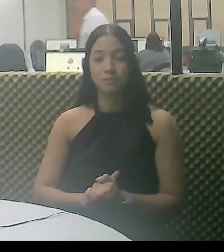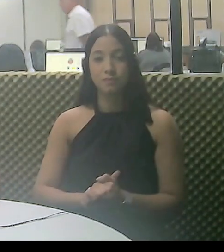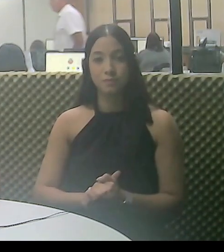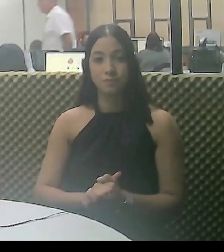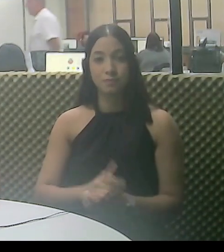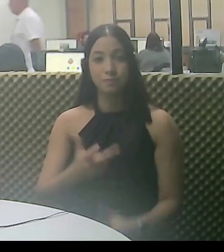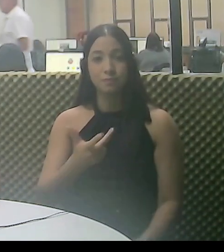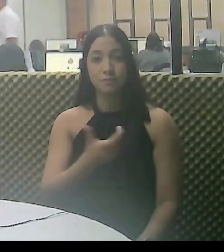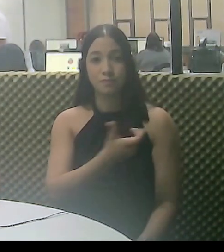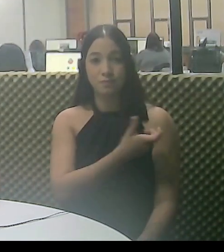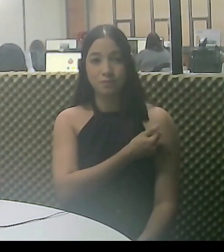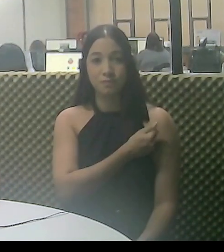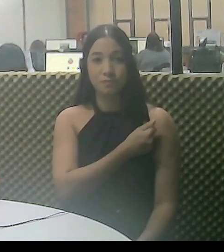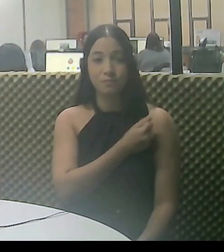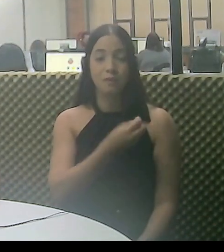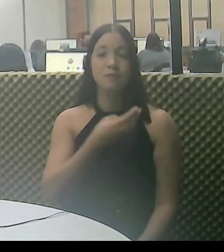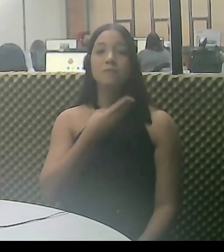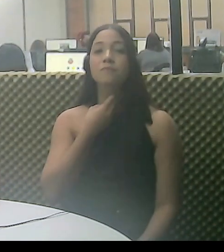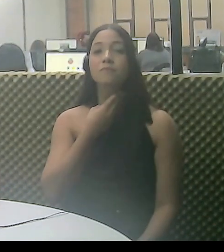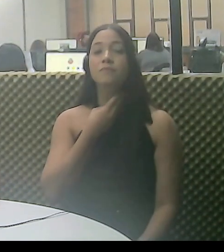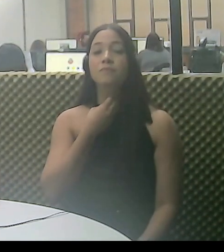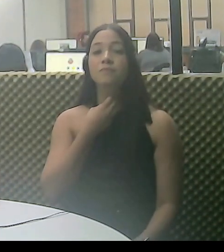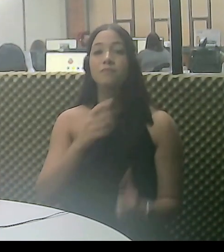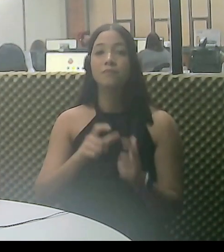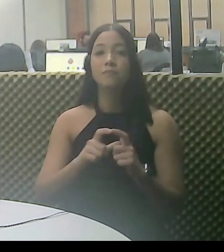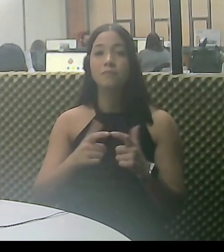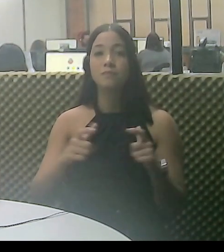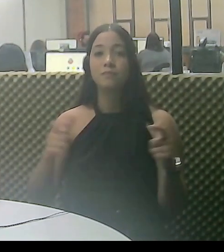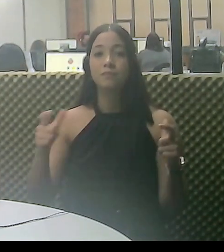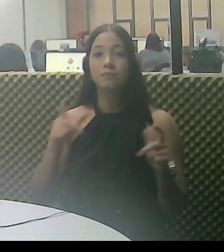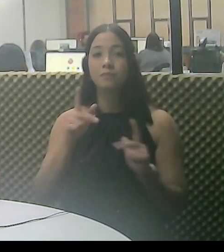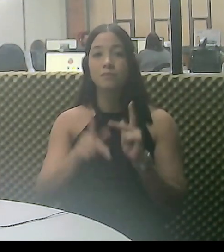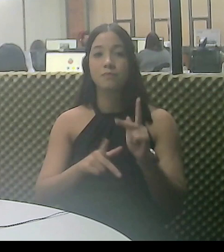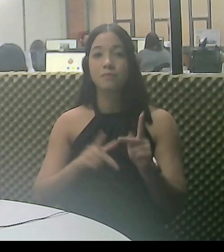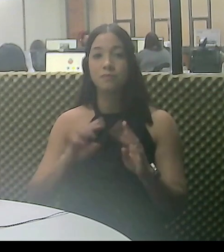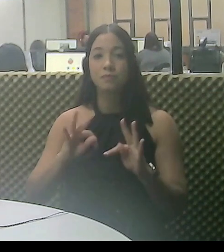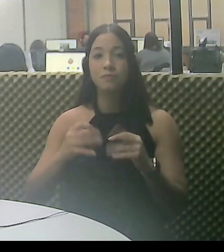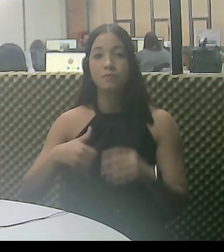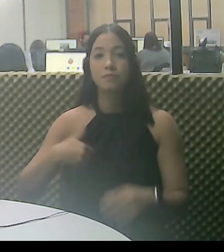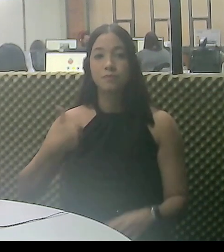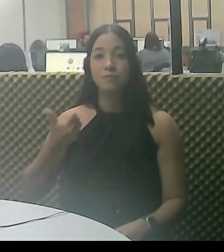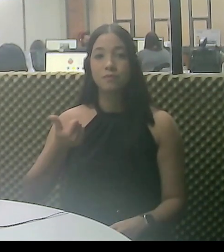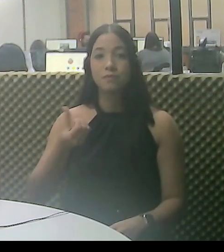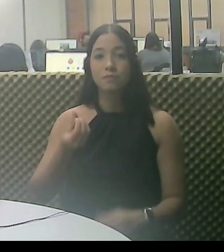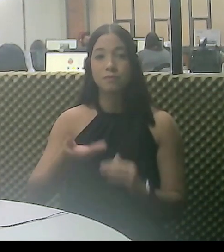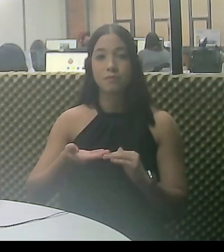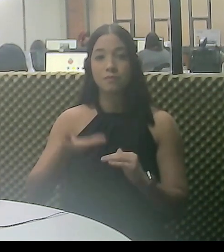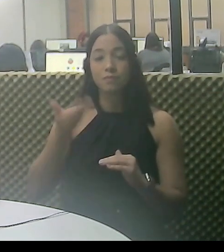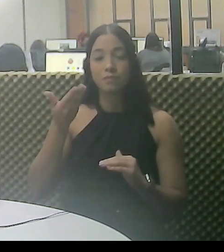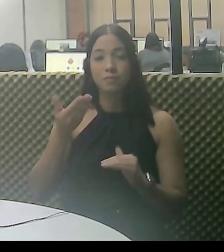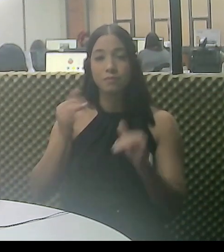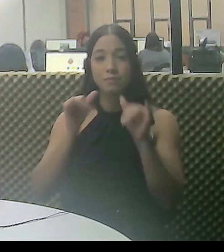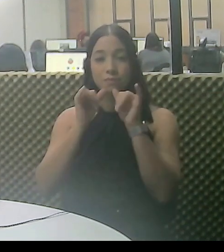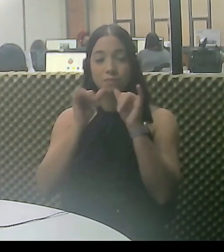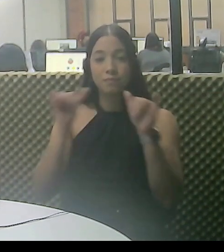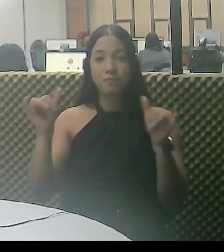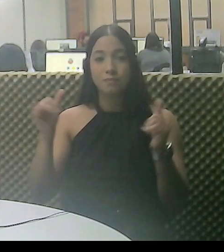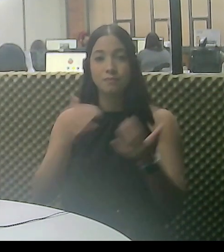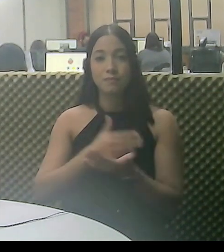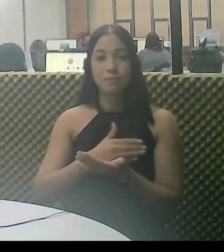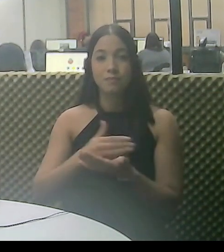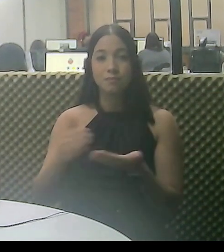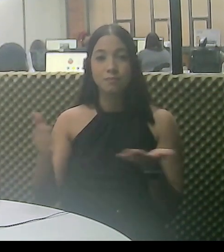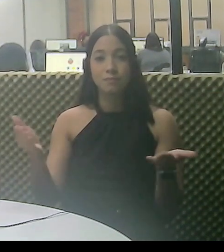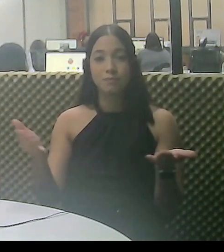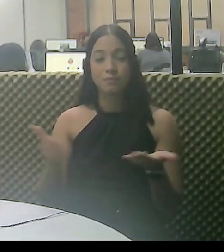ainda, vacinação contra a meningite é ampliada para toda a população acima dos 16 anos. Essas e outras